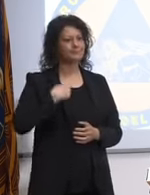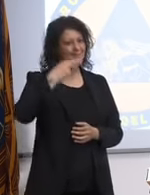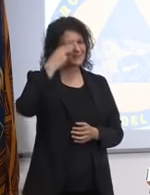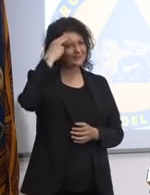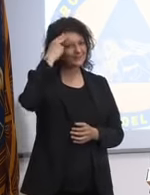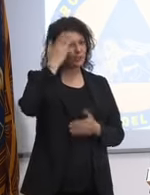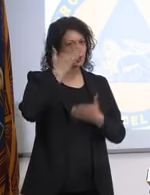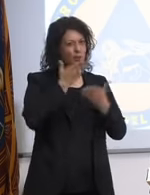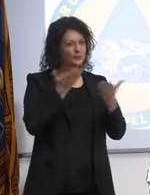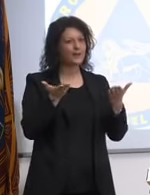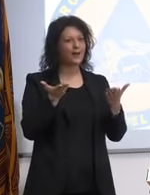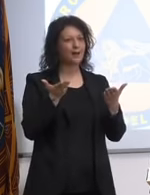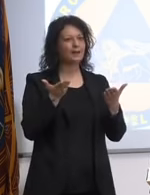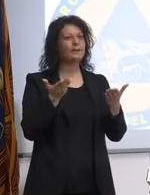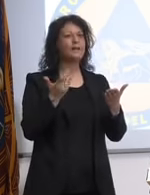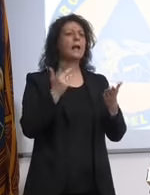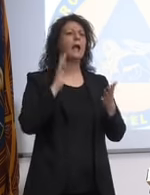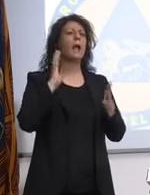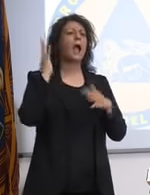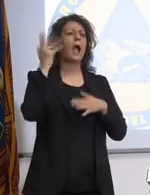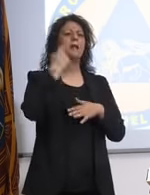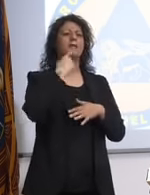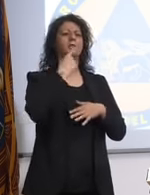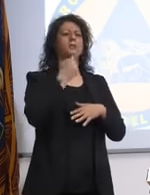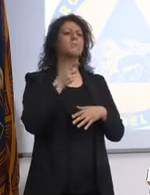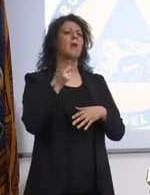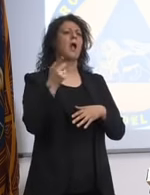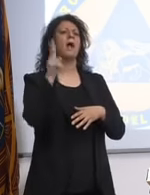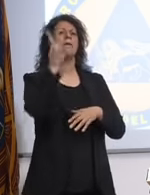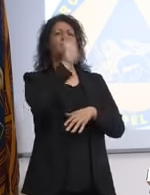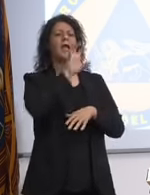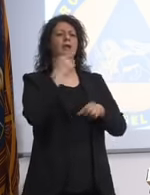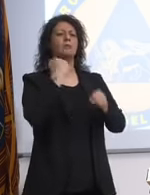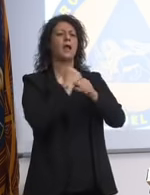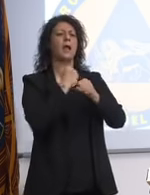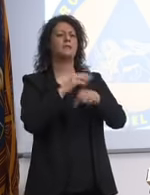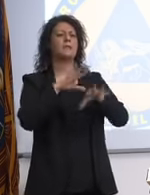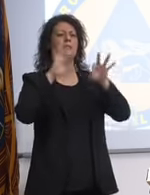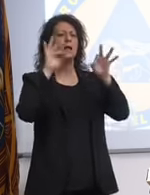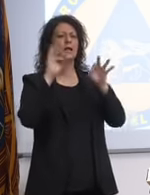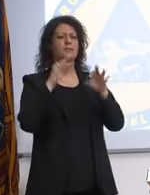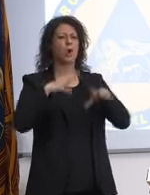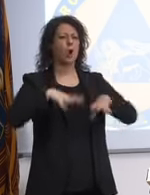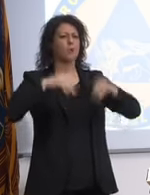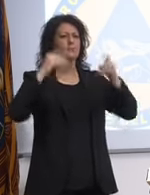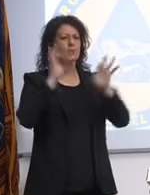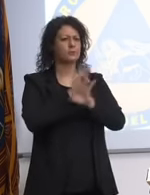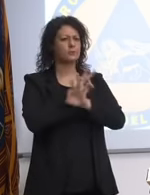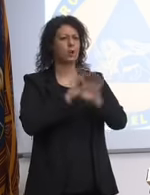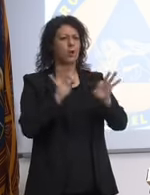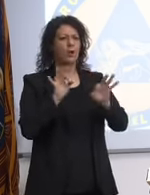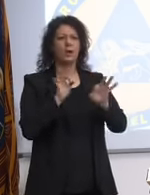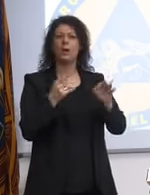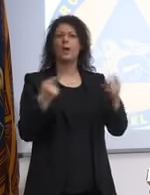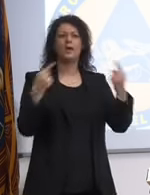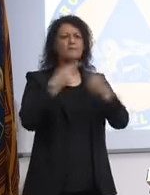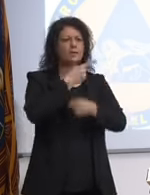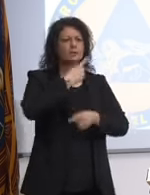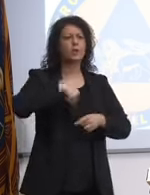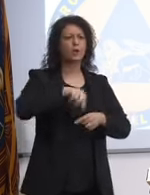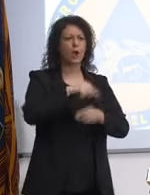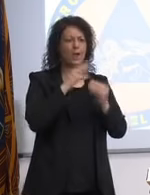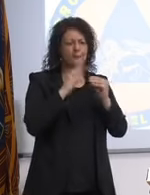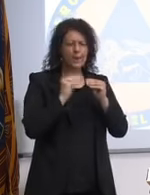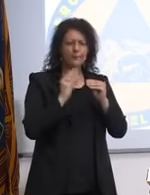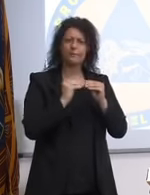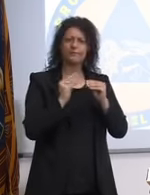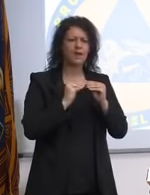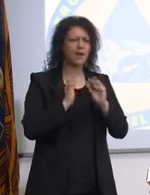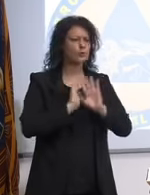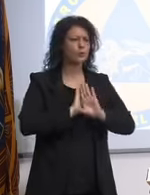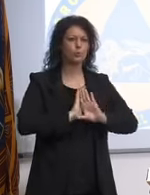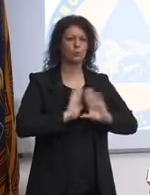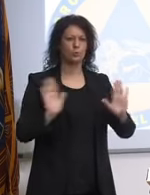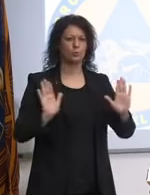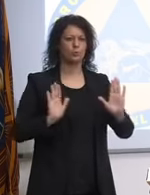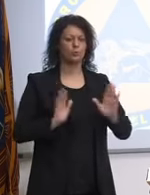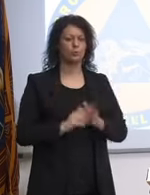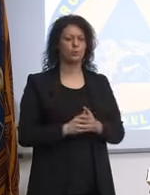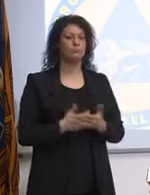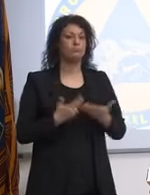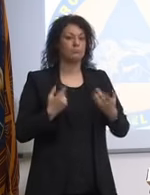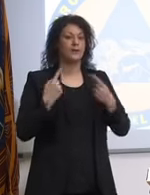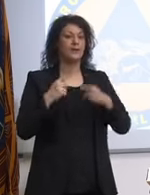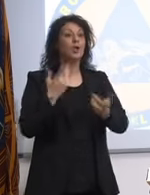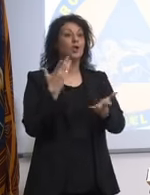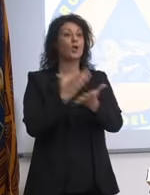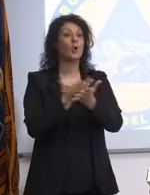dicevano che noi dovevamo ancora iniziare? Noi siamo quelli che hanno fatto tutto di base. E quindi è una bella